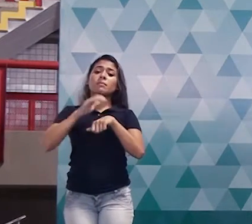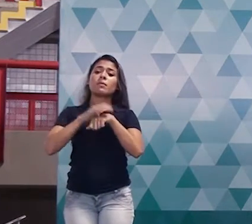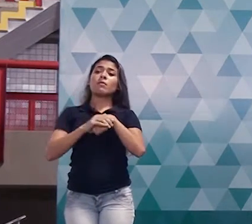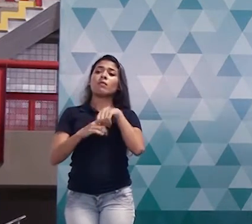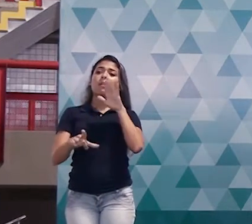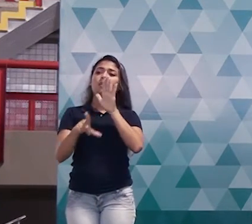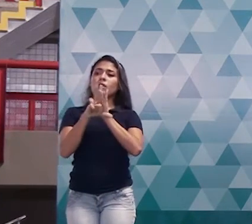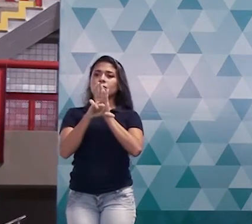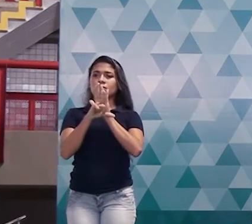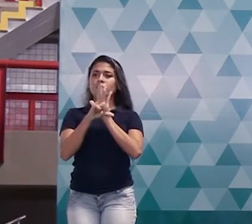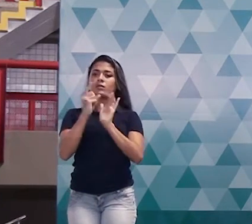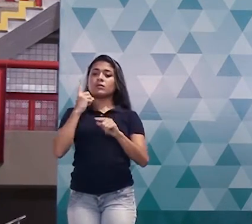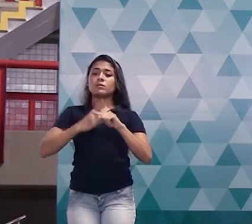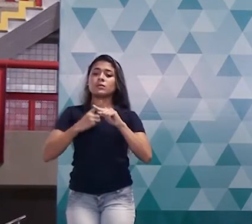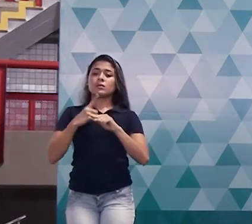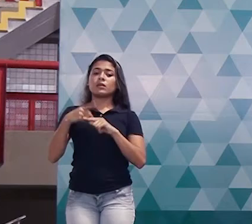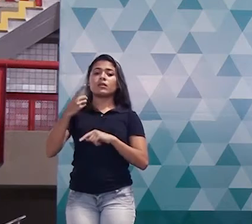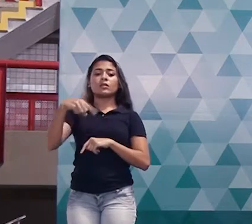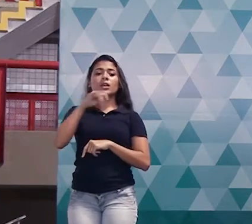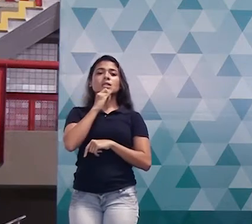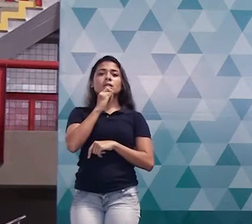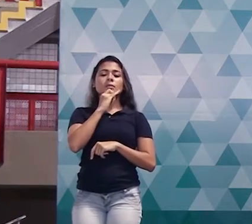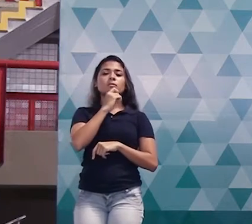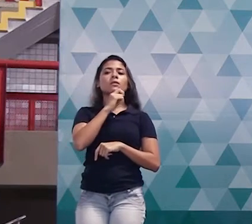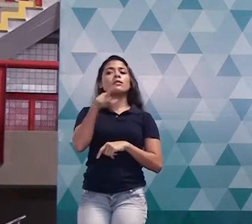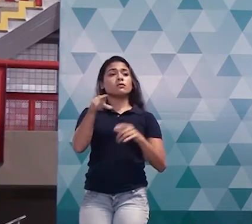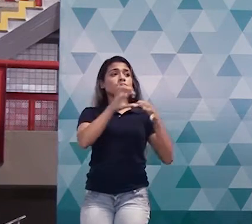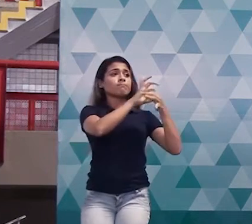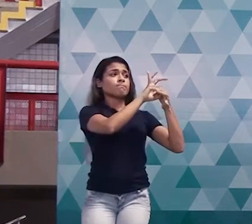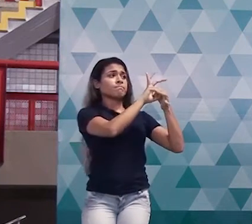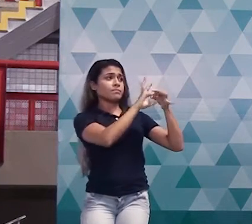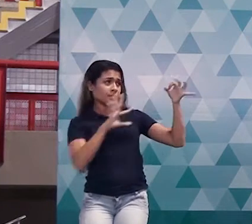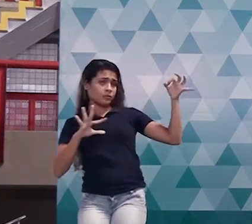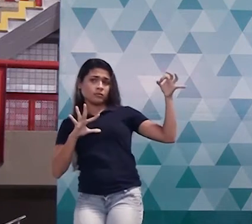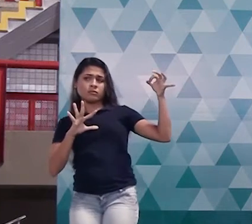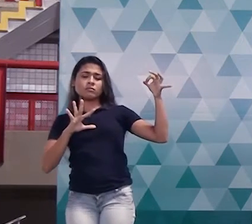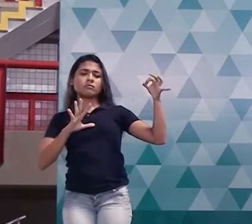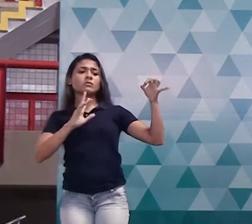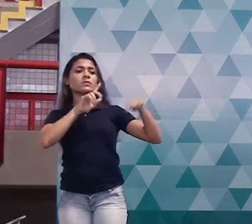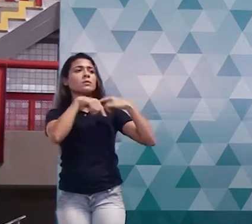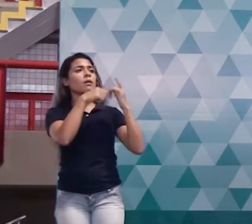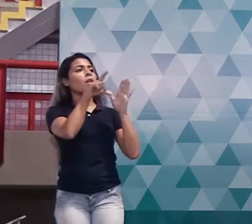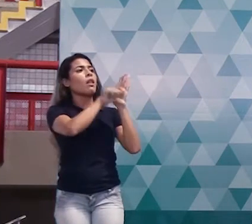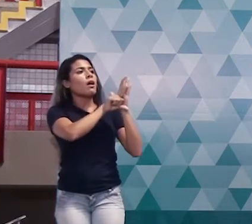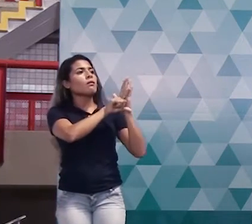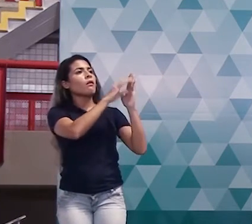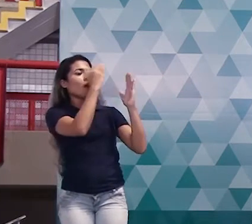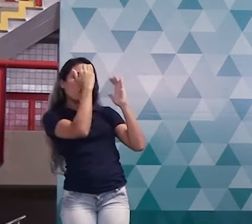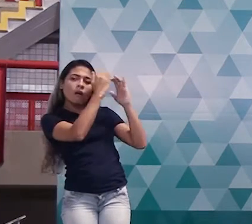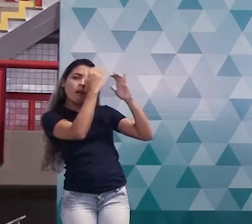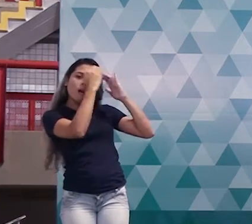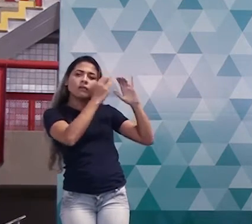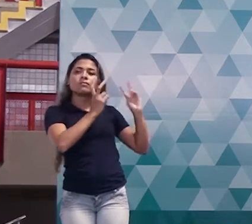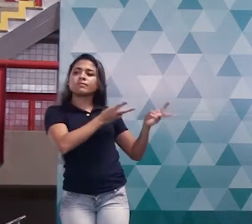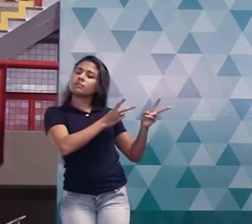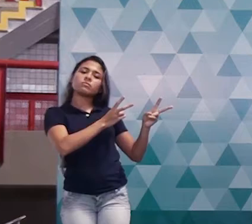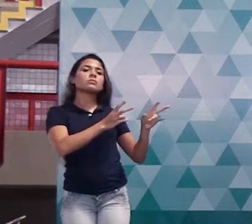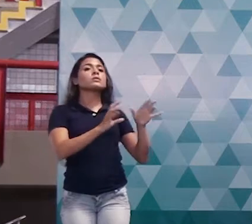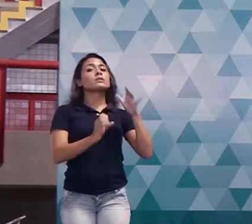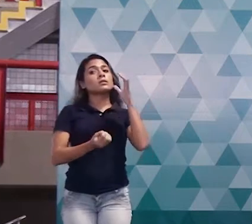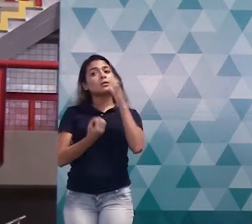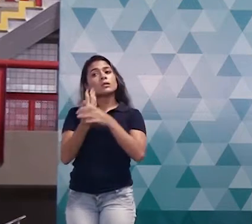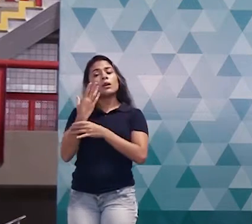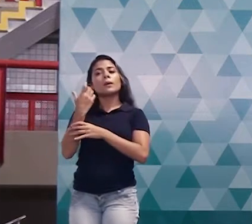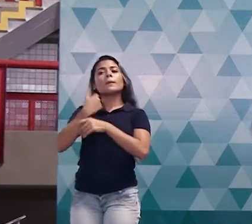sentido a gente ser governado com as leis de Portugal. Em 1824 nós temos então a nossa